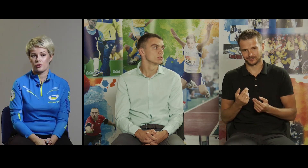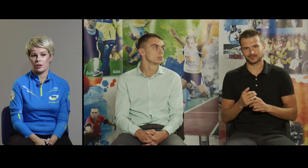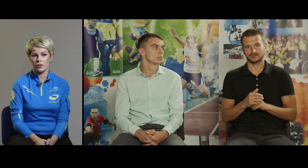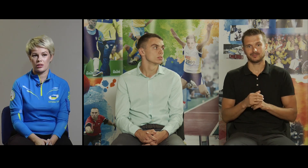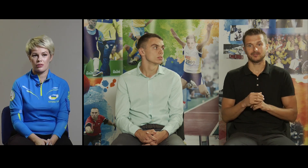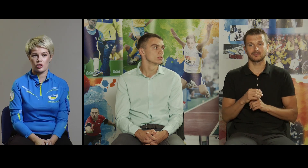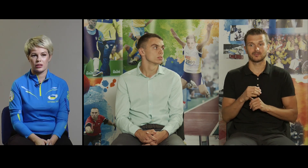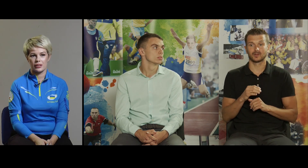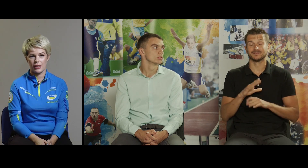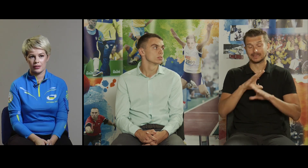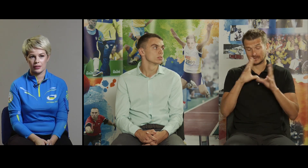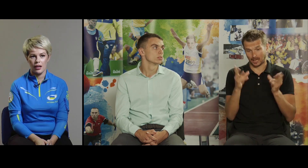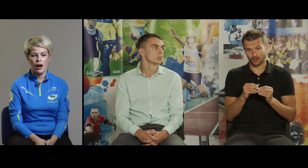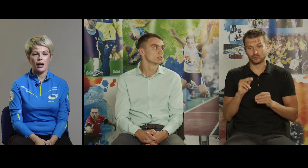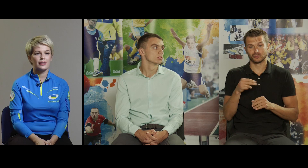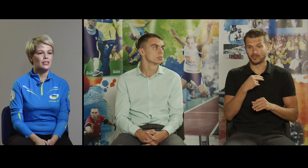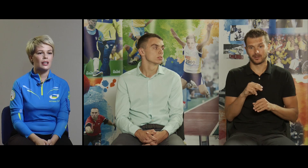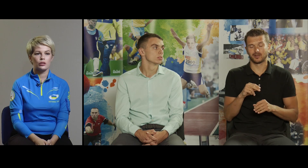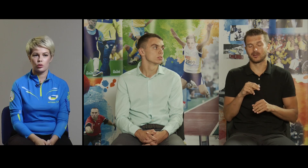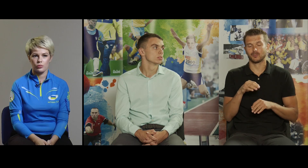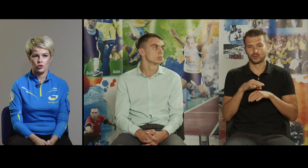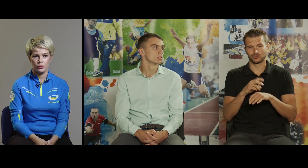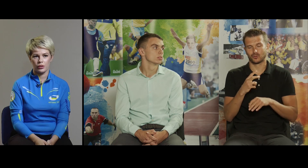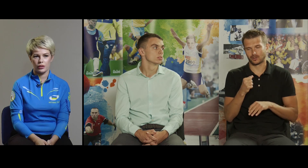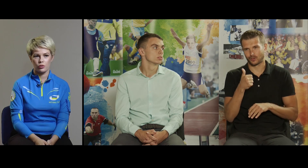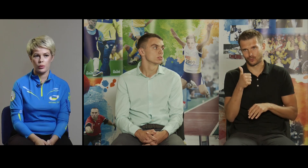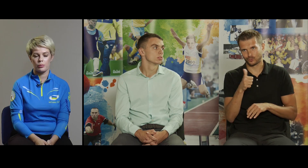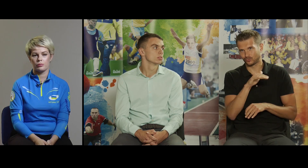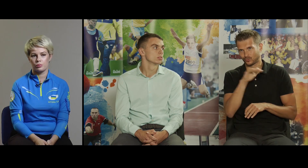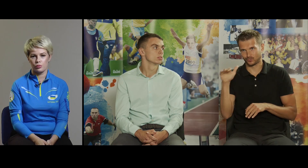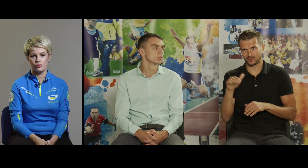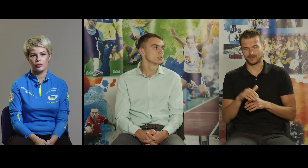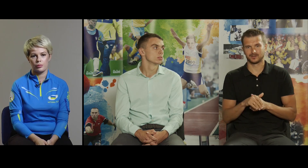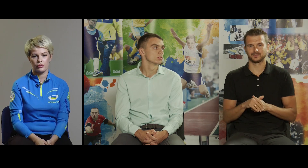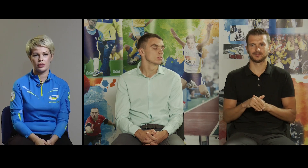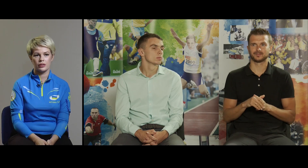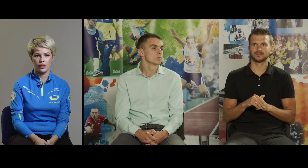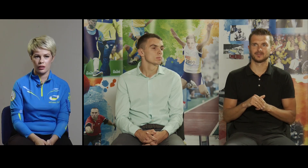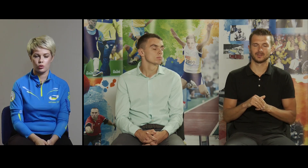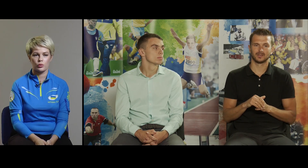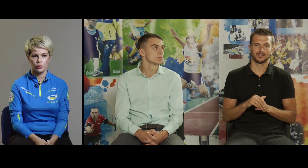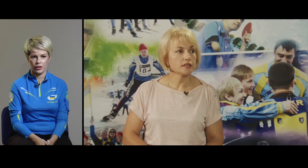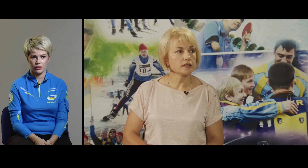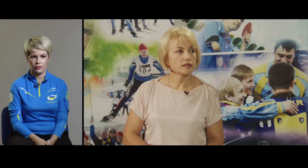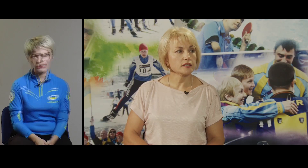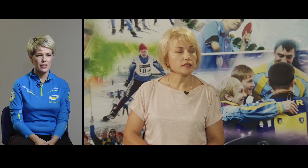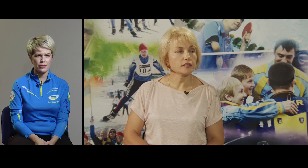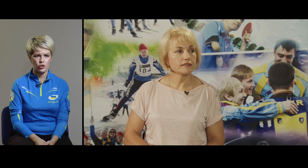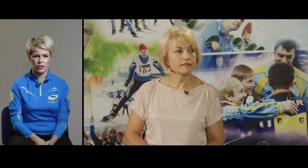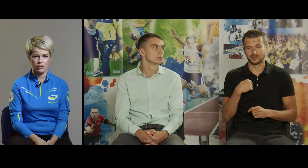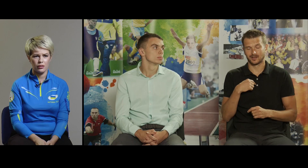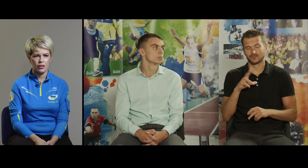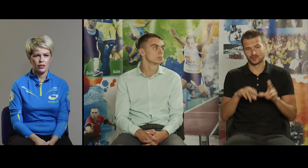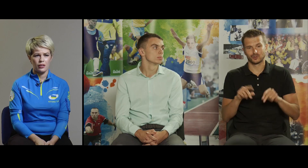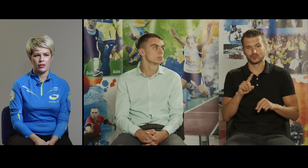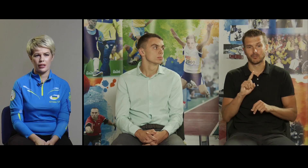Бувало таке, що нам навіть заважали грати. Але взагалом чемпіонат Європи був проведений на доброму рівні.